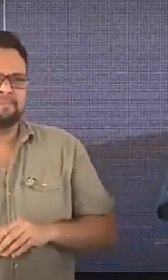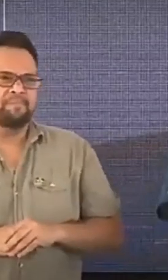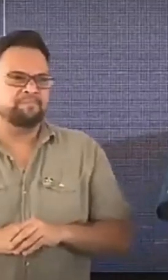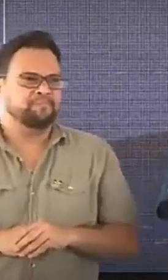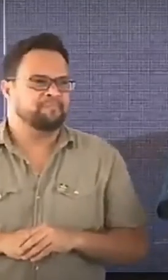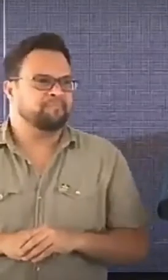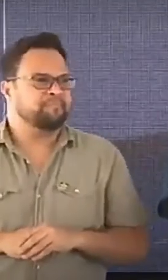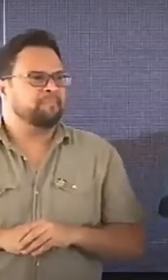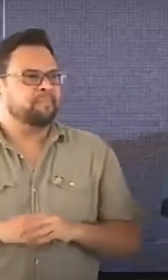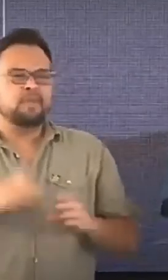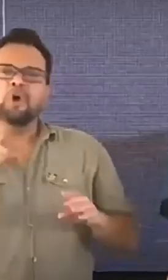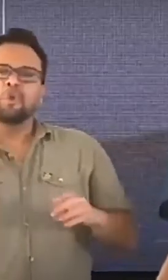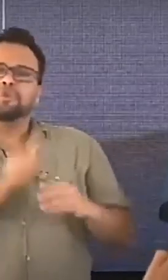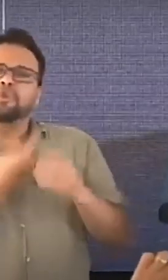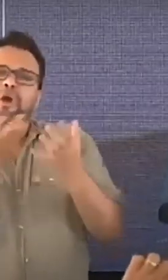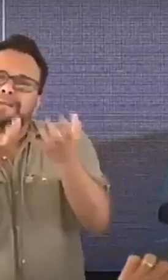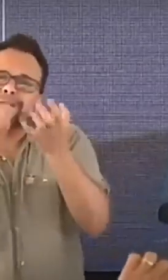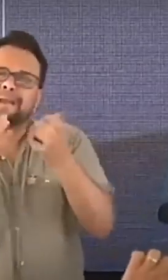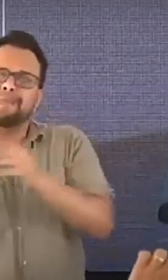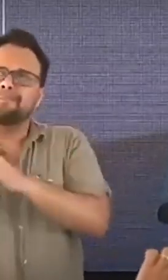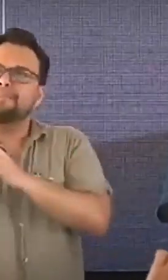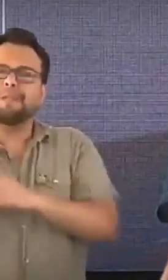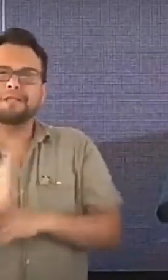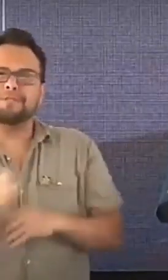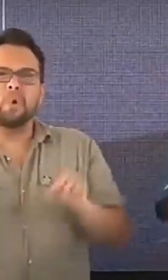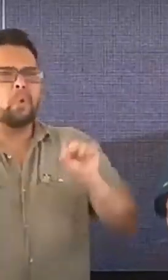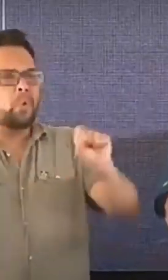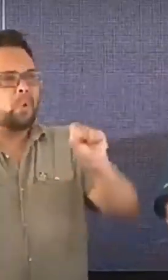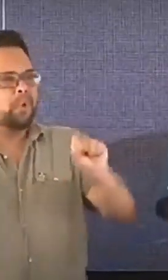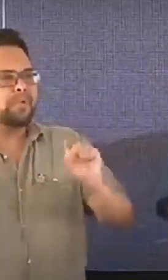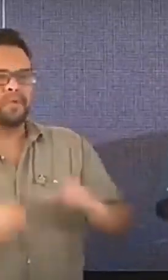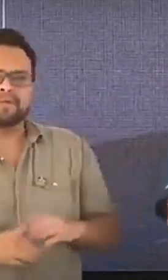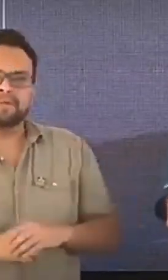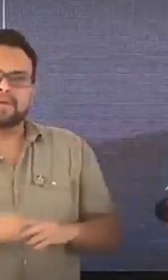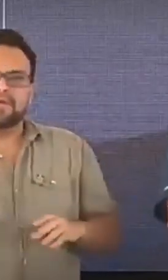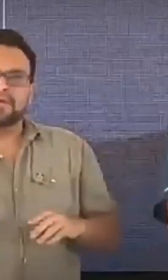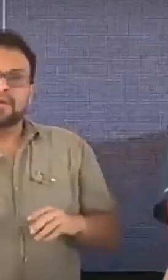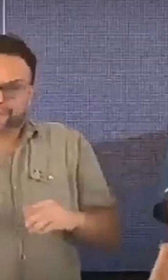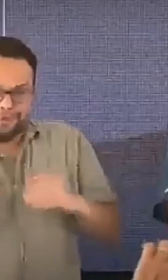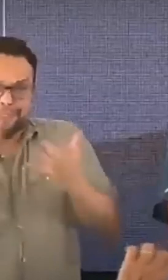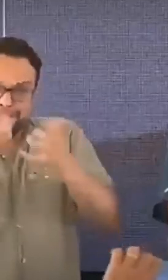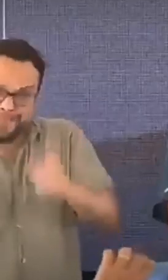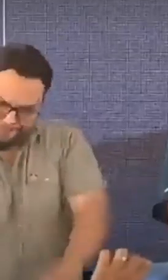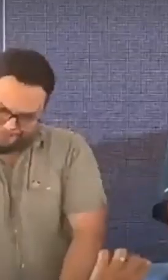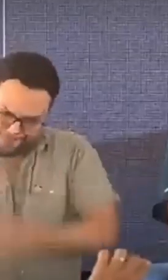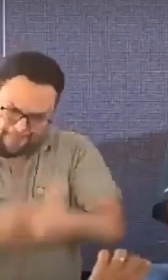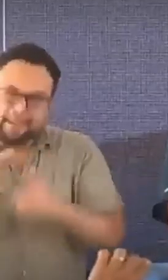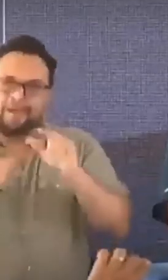O que nós queremos para o Brasil? A não ser fazer a coisa certa.